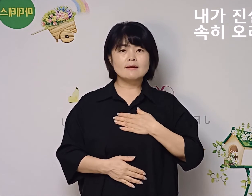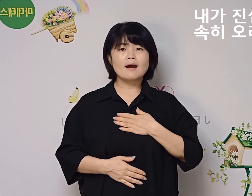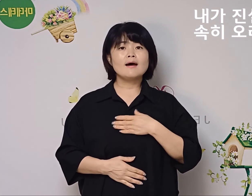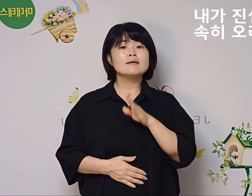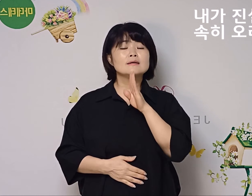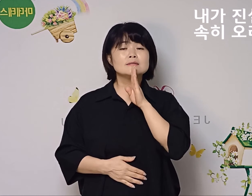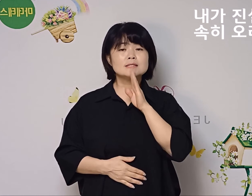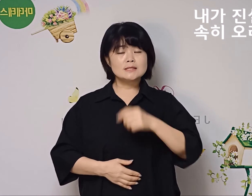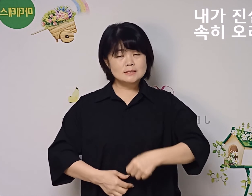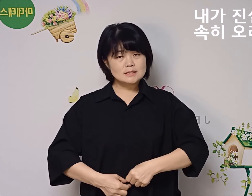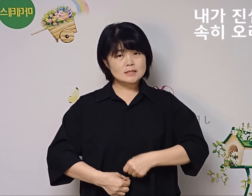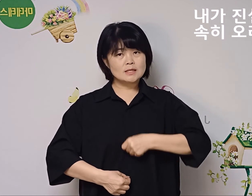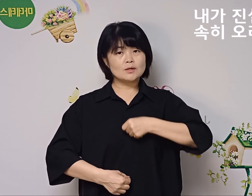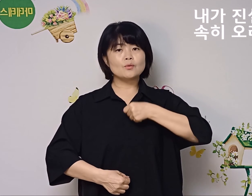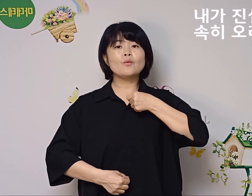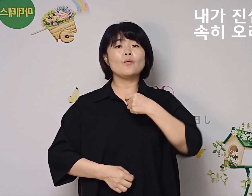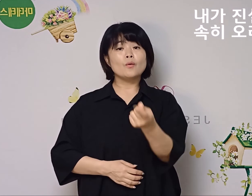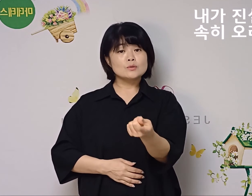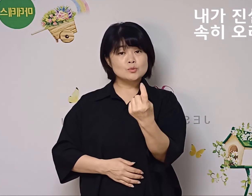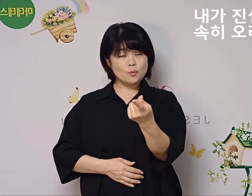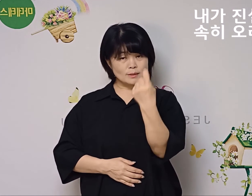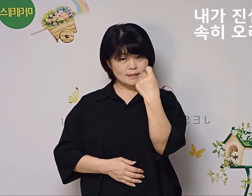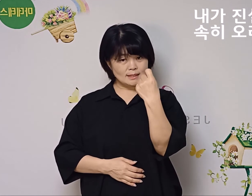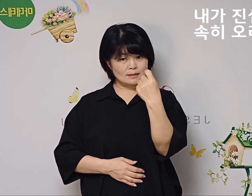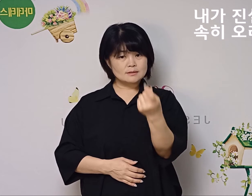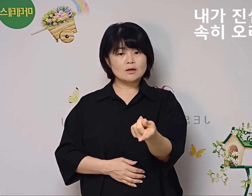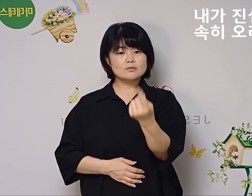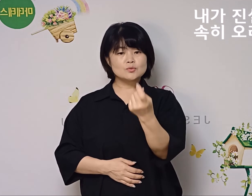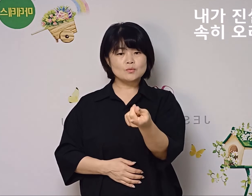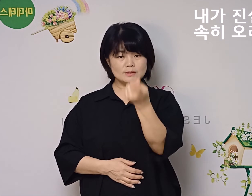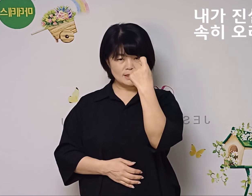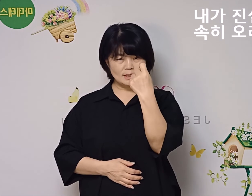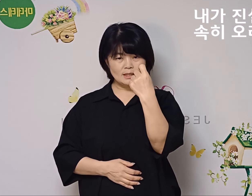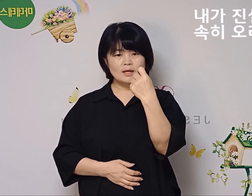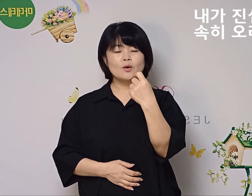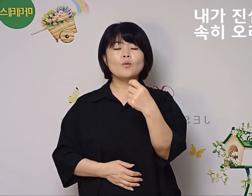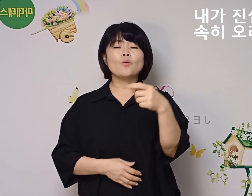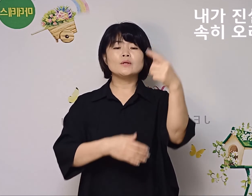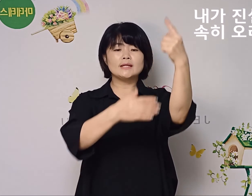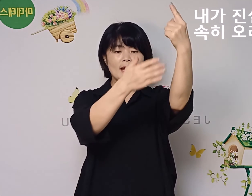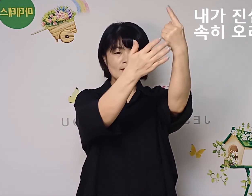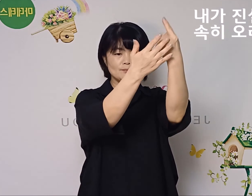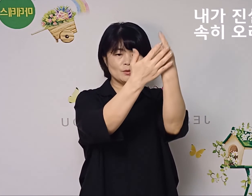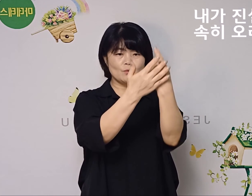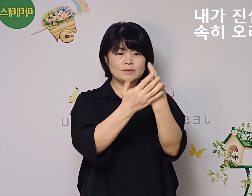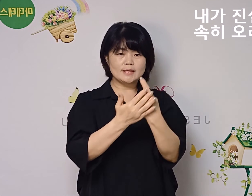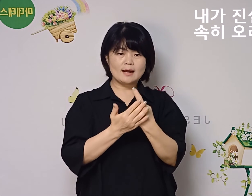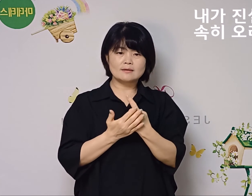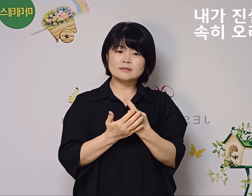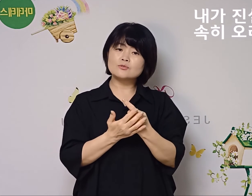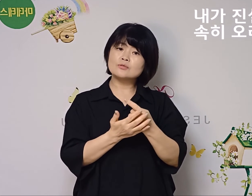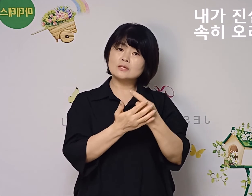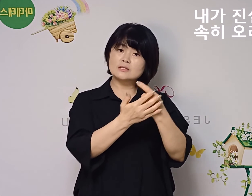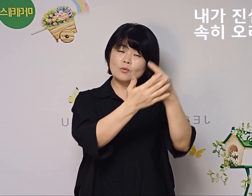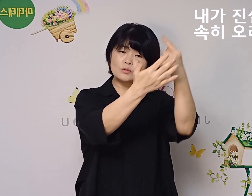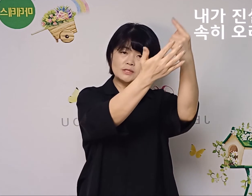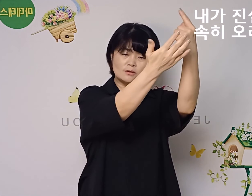내가 진실로 속히, 그죠? 속히 오리라. 예수님께서 오시는